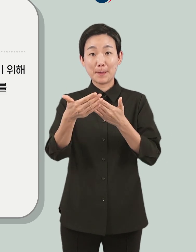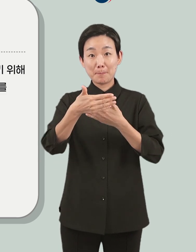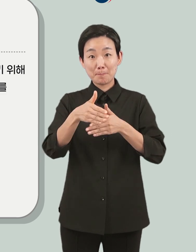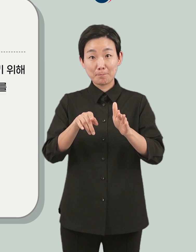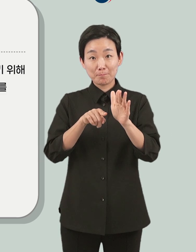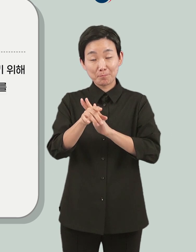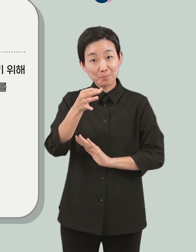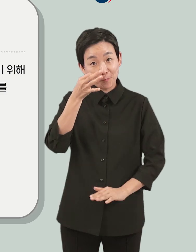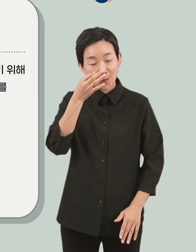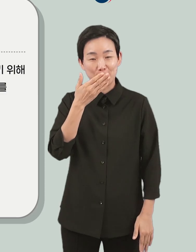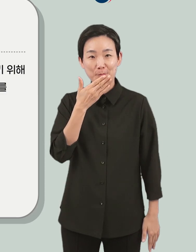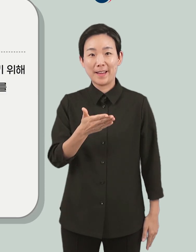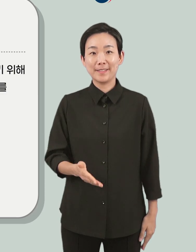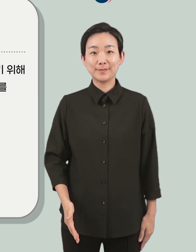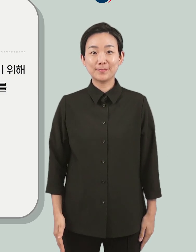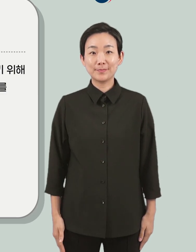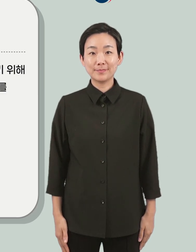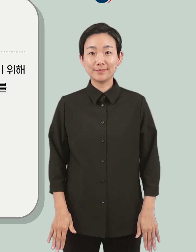있지 않습니다.